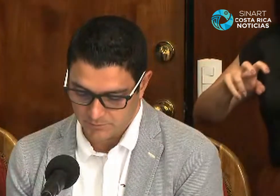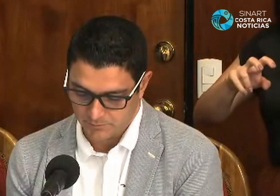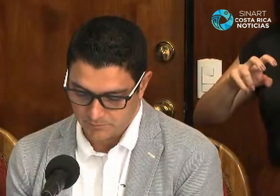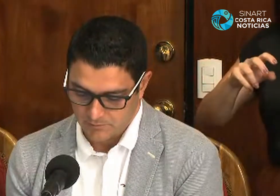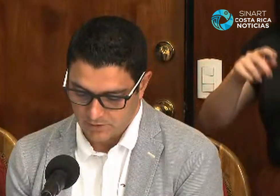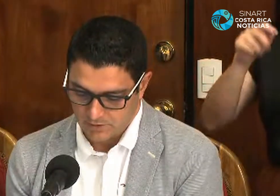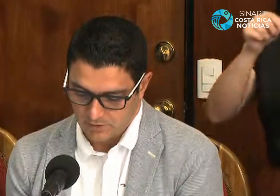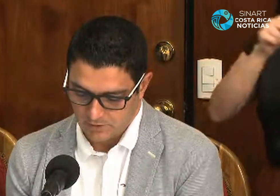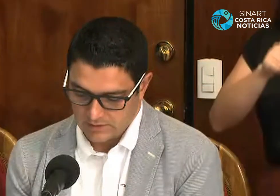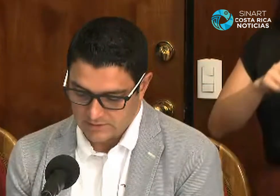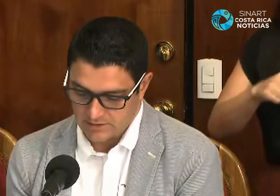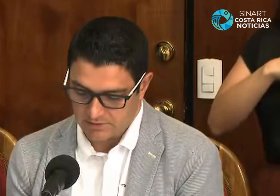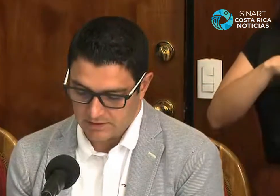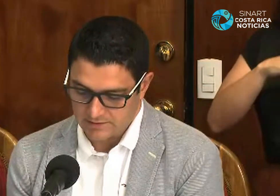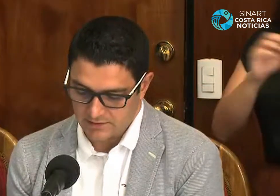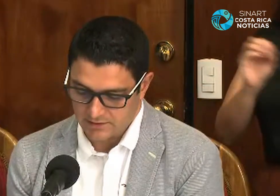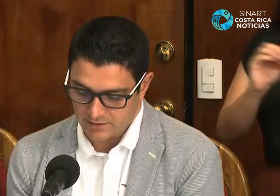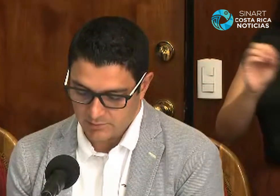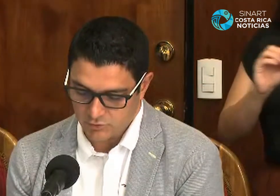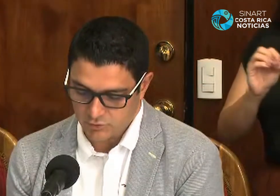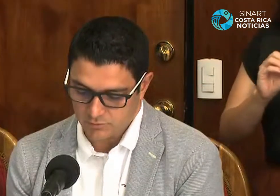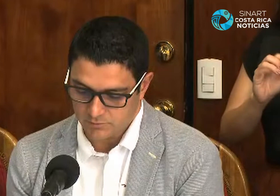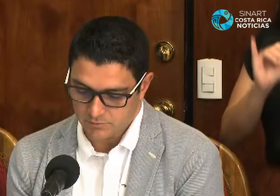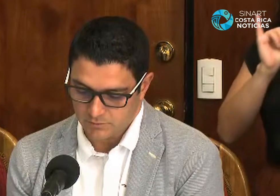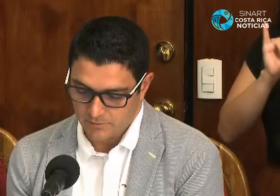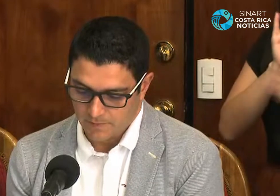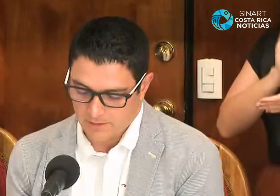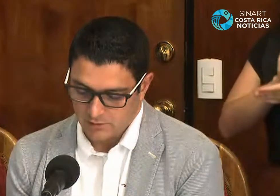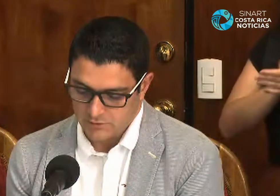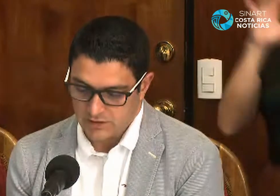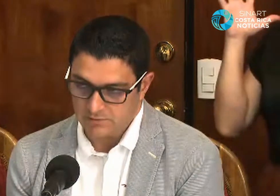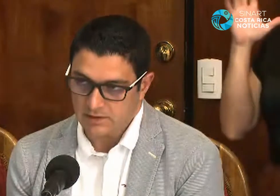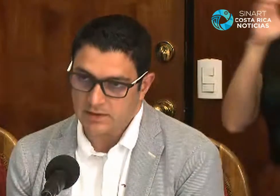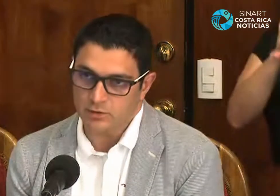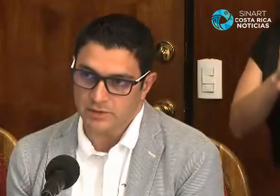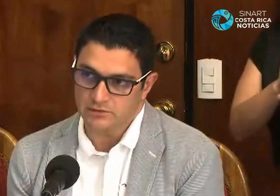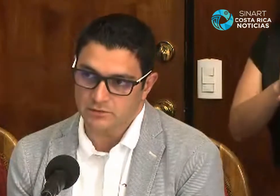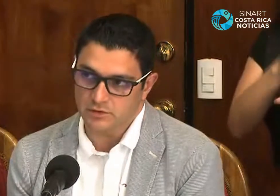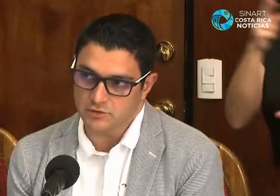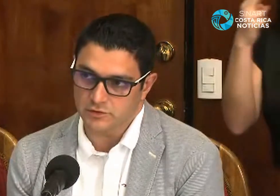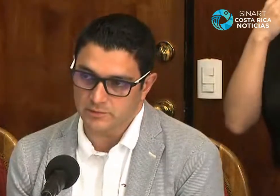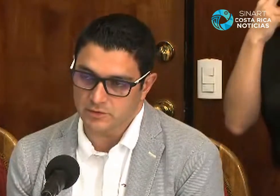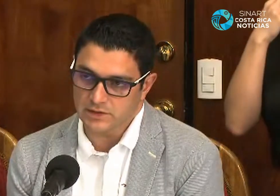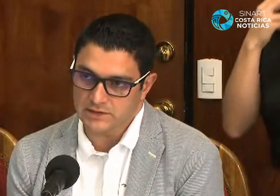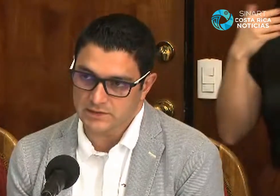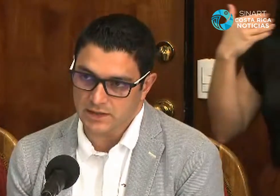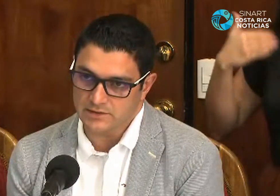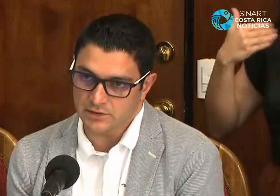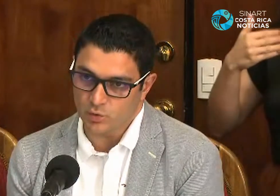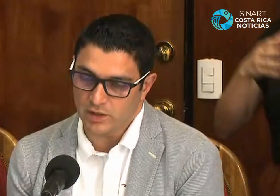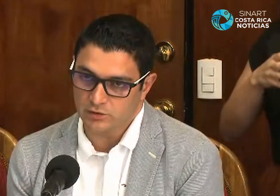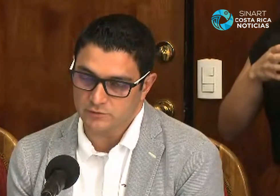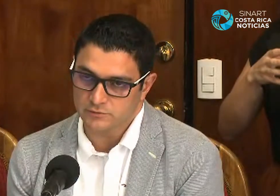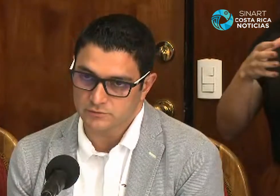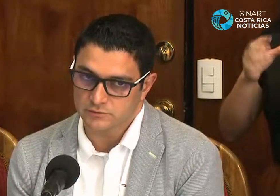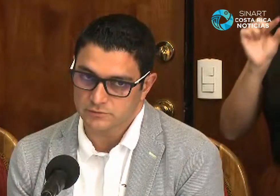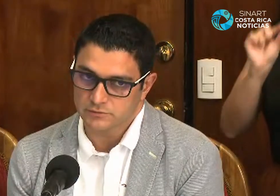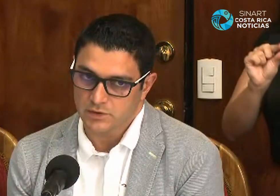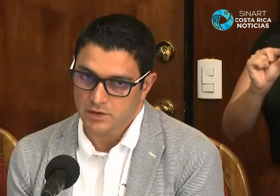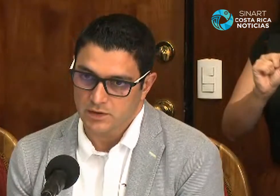positivos. Ese es el balance que tenemos. Ustedes ven que el aumento en los últimos días ha sido